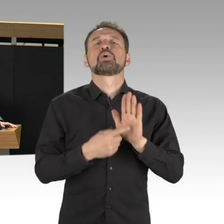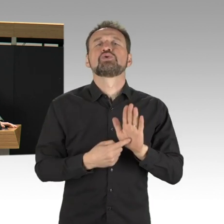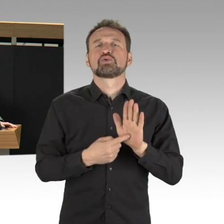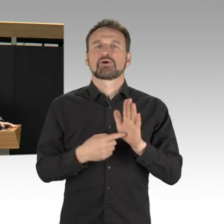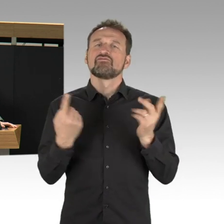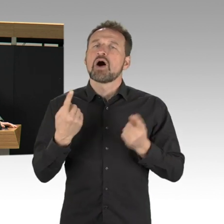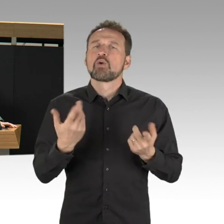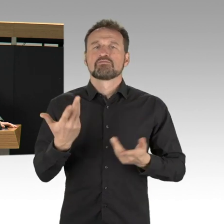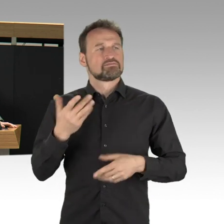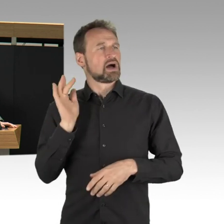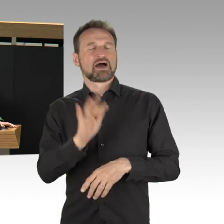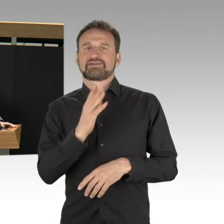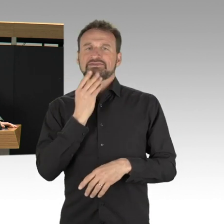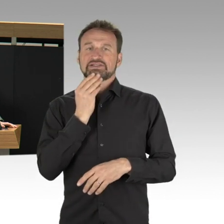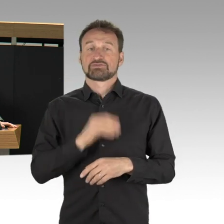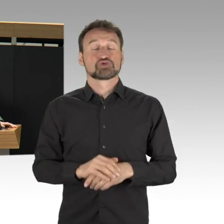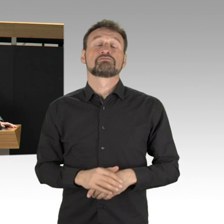geschichtsrevisionistisch, israelbezogen,